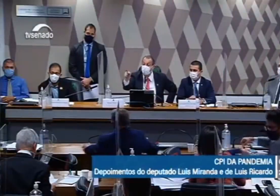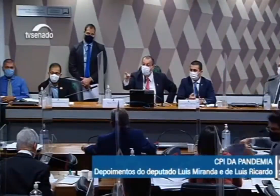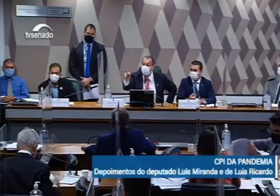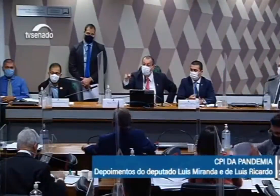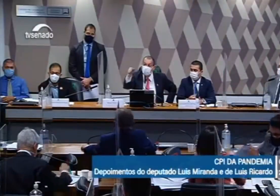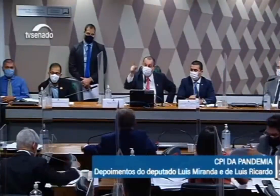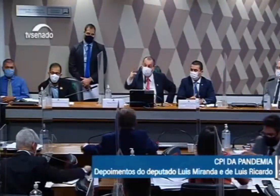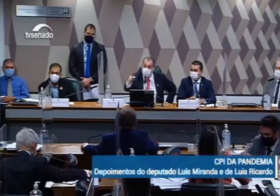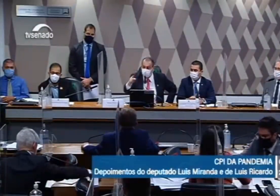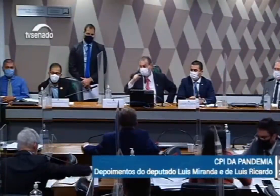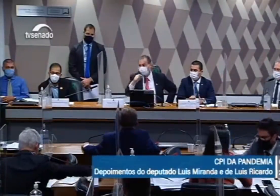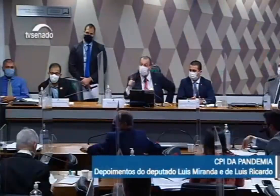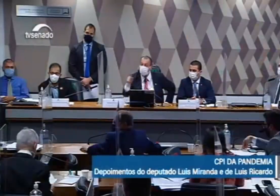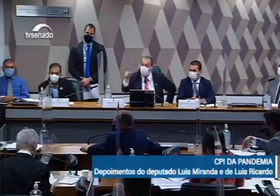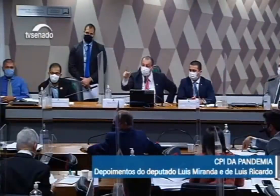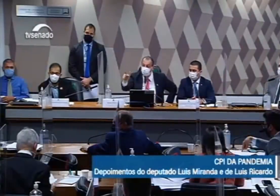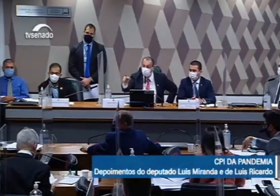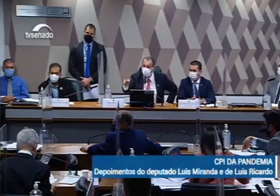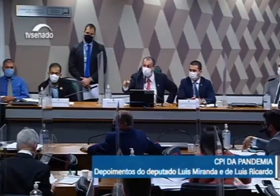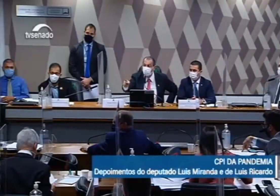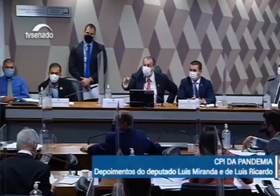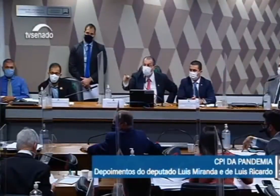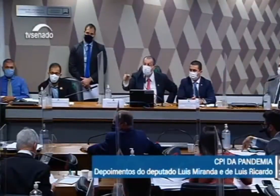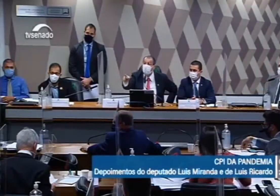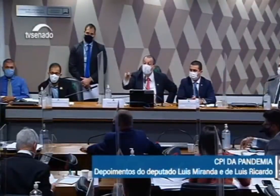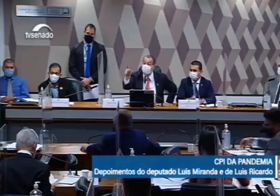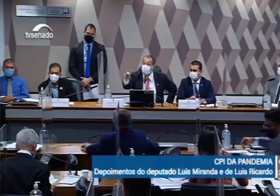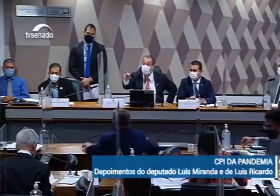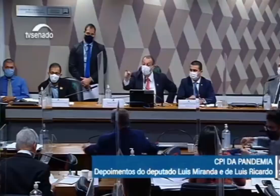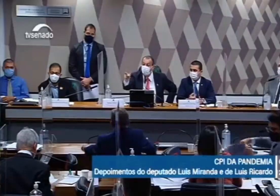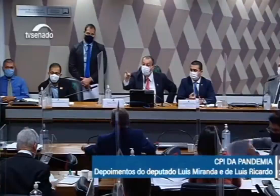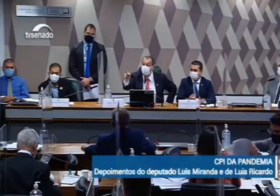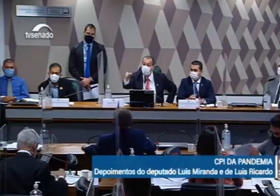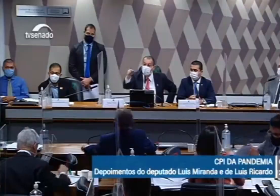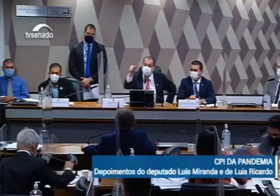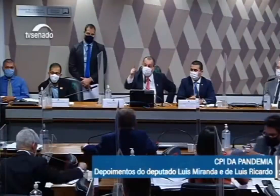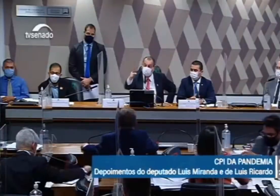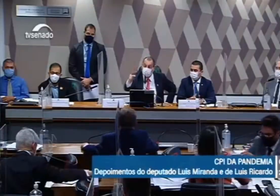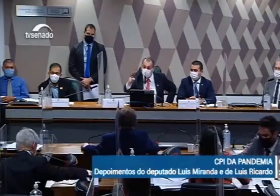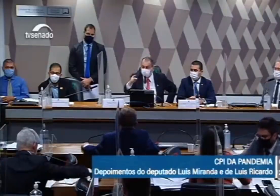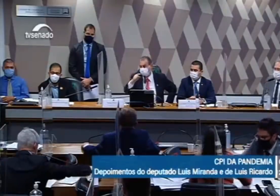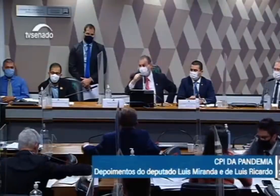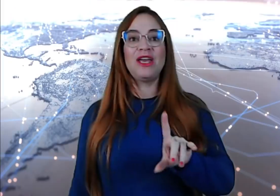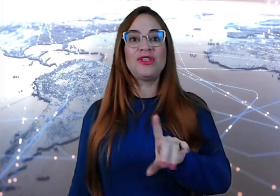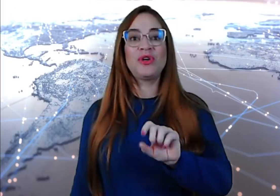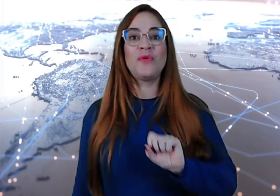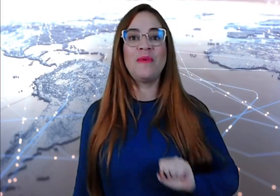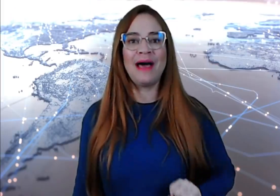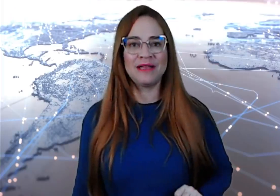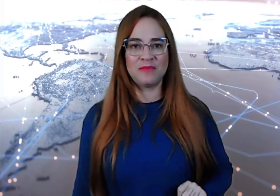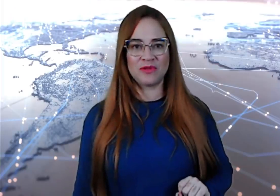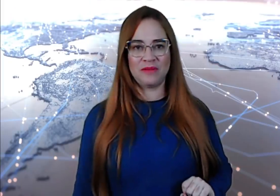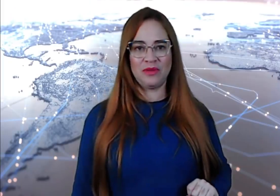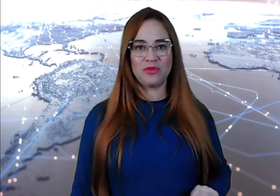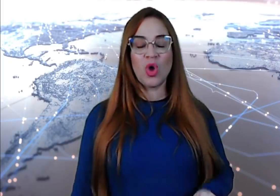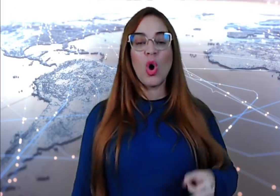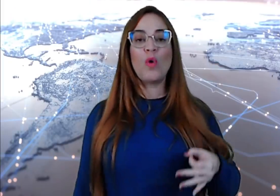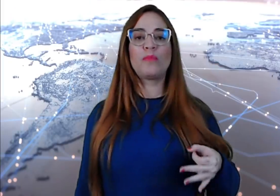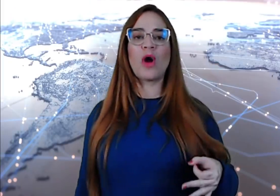nome do deputado. Presidente. O que ele falou ele foi falou... no... Ele falou o nome do deputado. Presidente. E digo mais, meus amigos. O